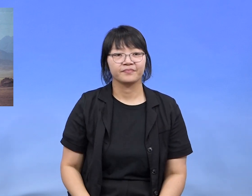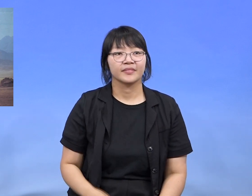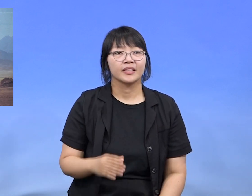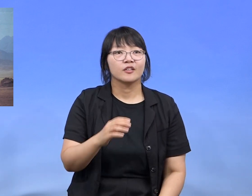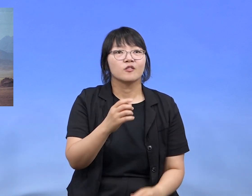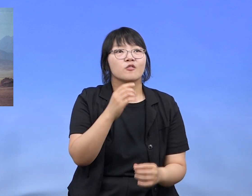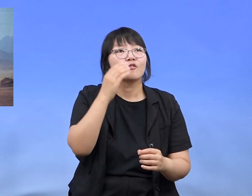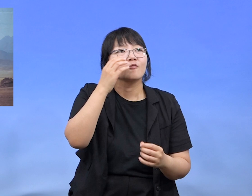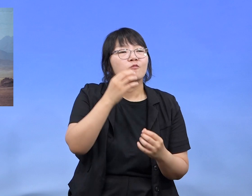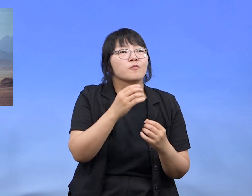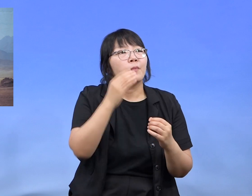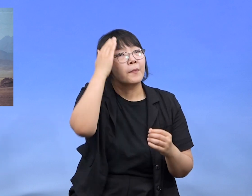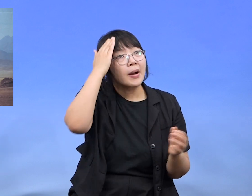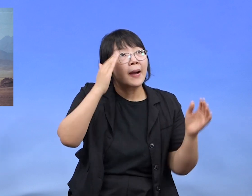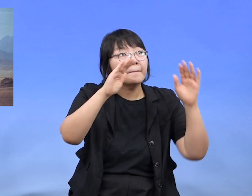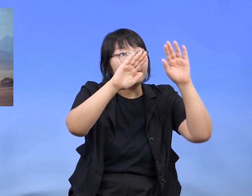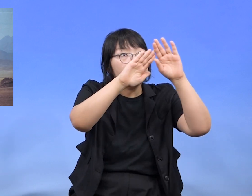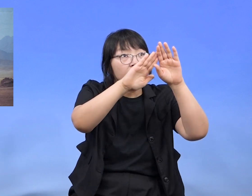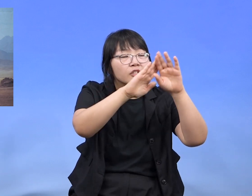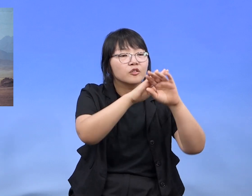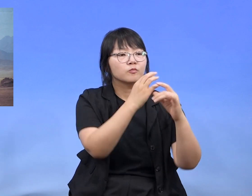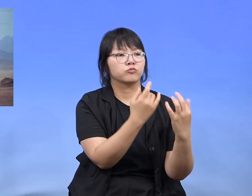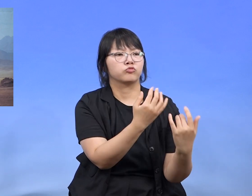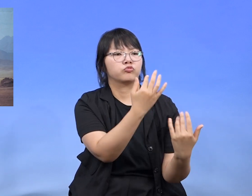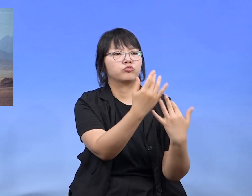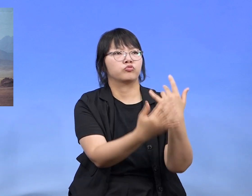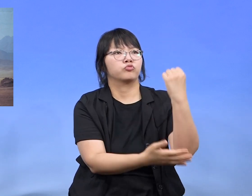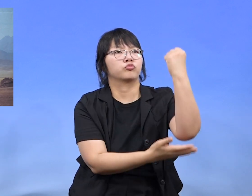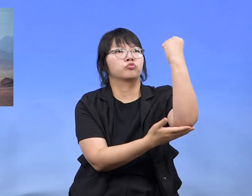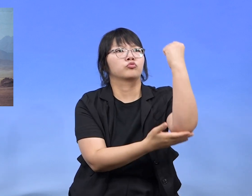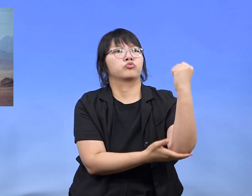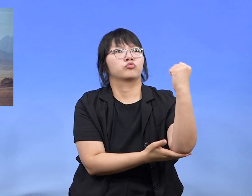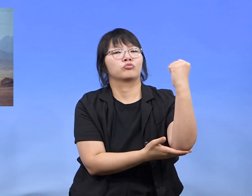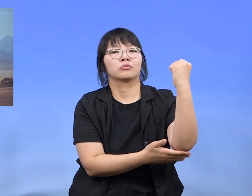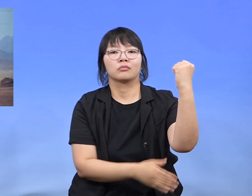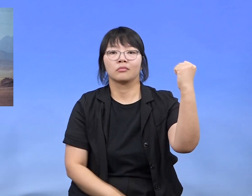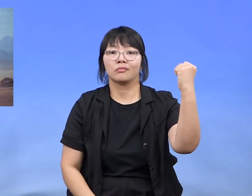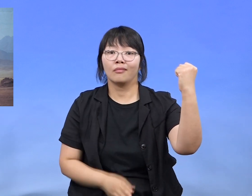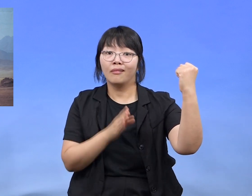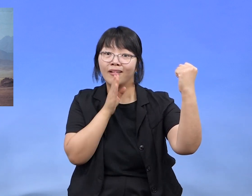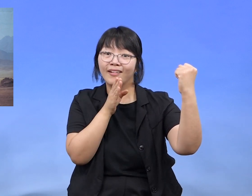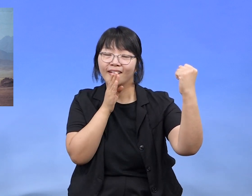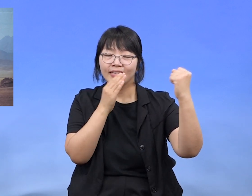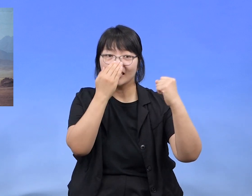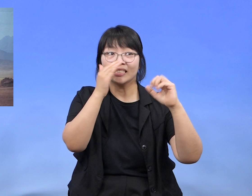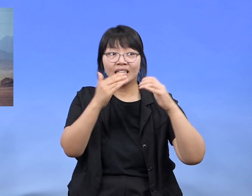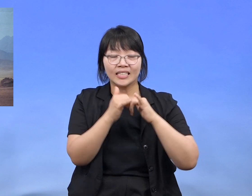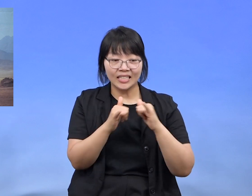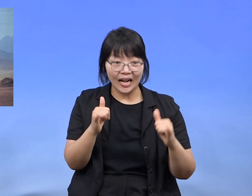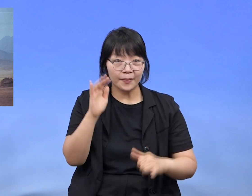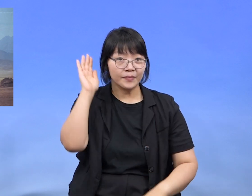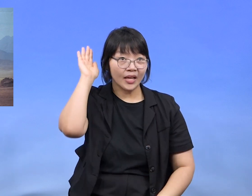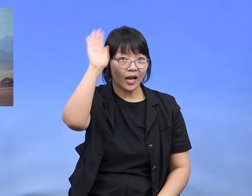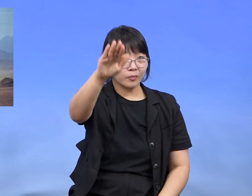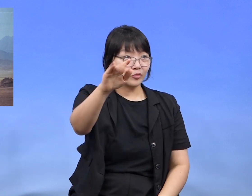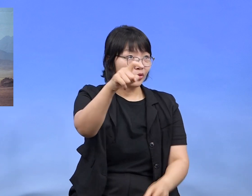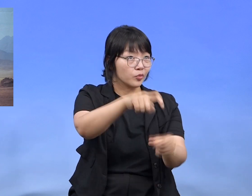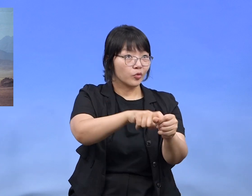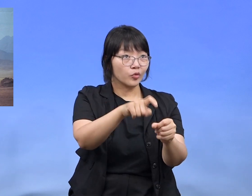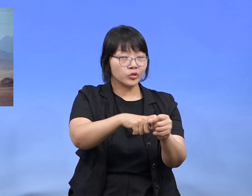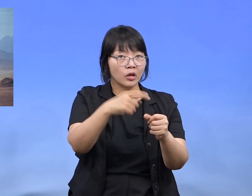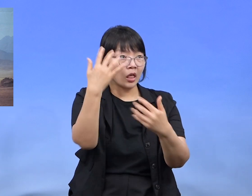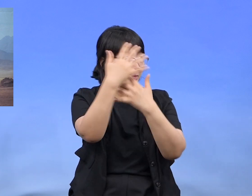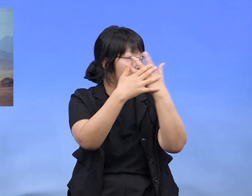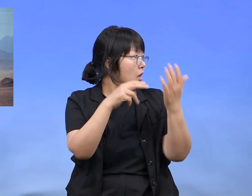불기둥이 나타납니다. 그리고 이 불기둥을 통해서 그 백성들은 그들이 나아갈 방향을